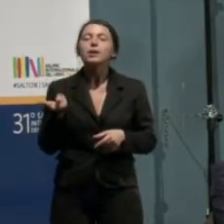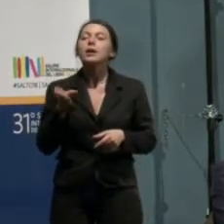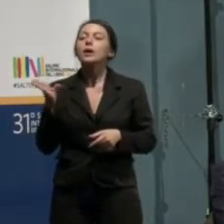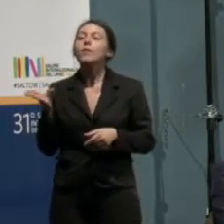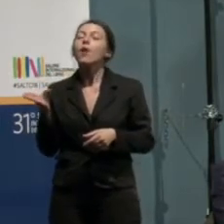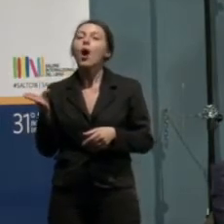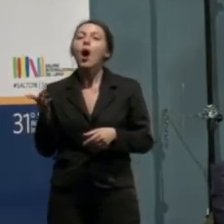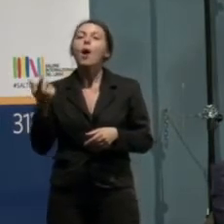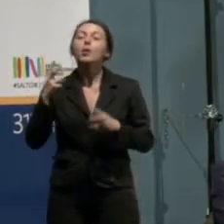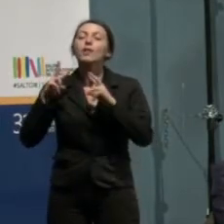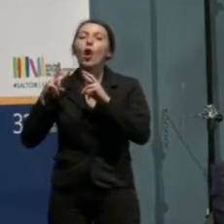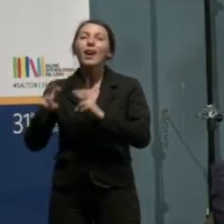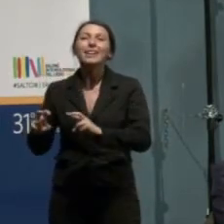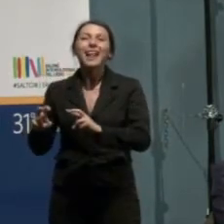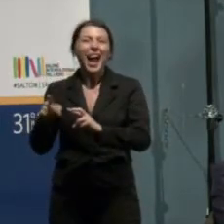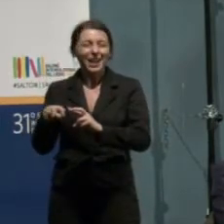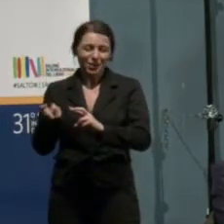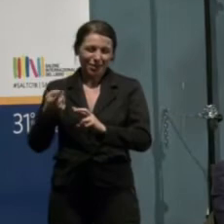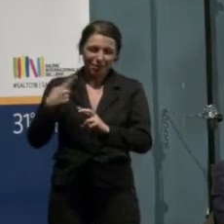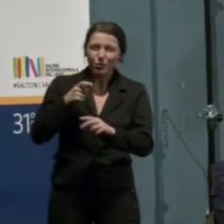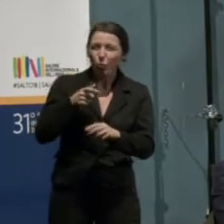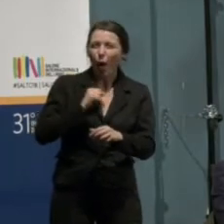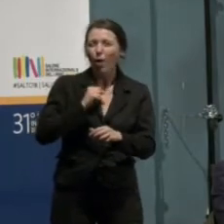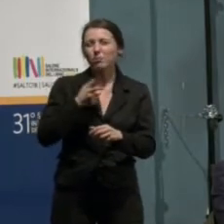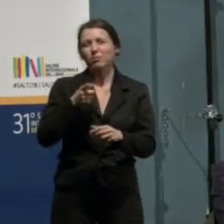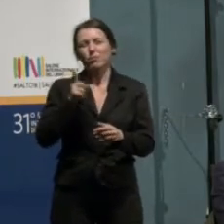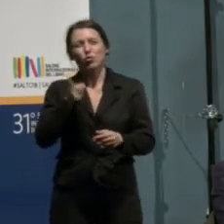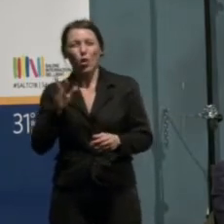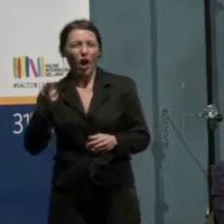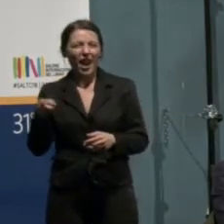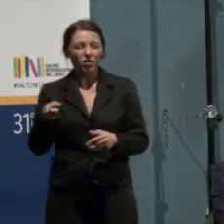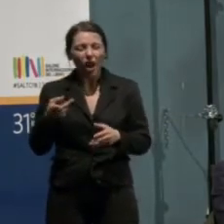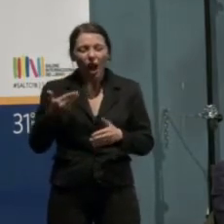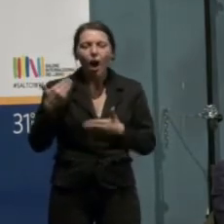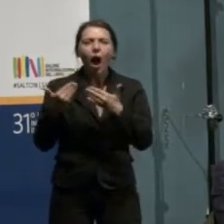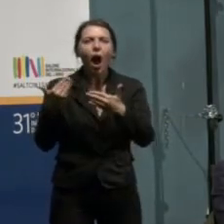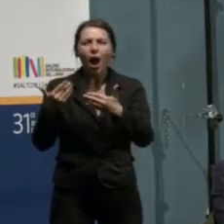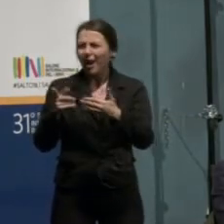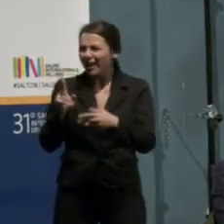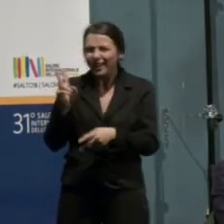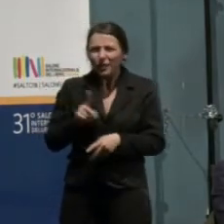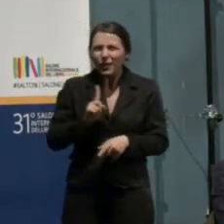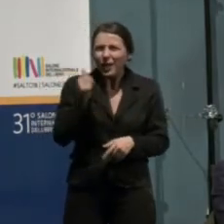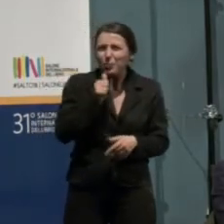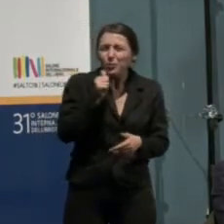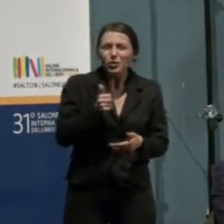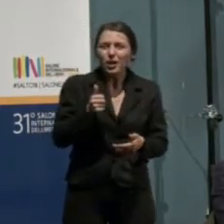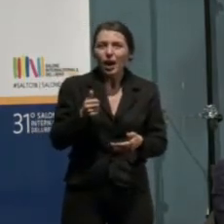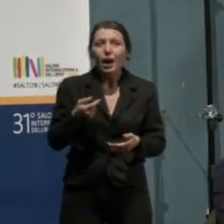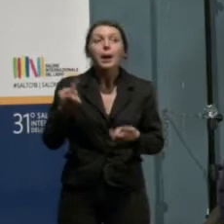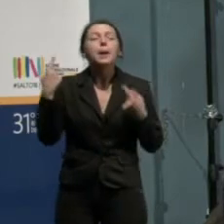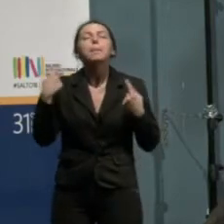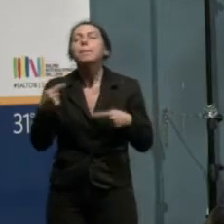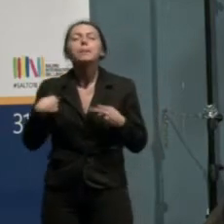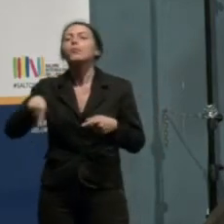dei passi avanti nell'indagine da una bugia ecco insomma sulla vicenda di giulio e su questo dobbiamo essere tutti quanti noi completamente intransigenti non si possono